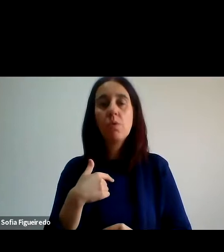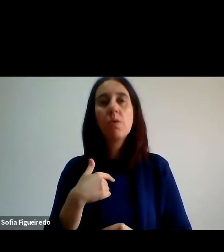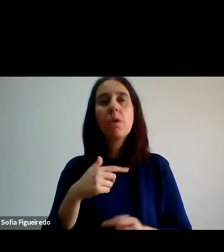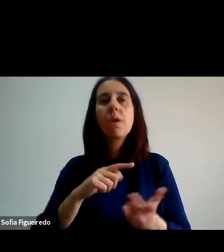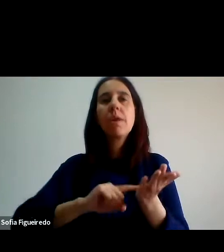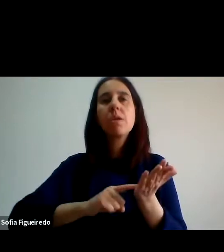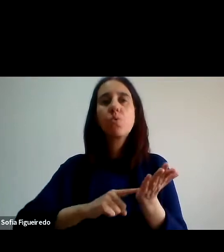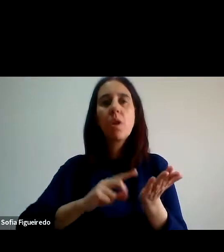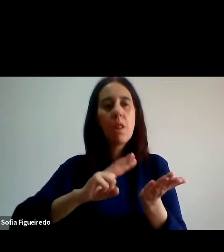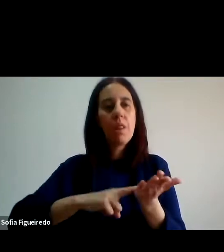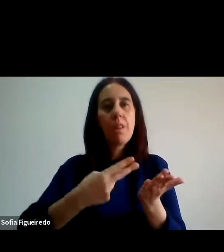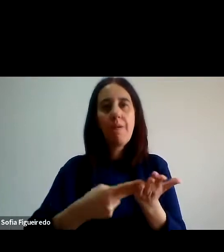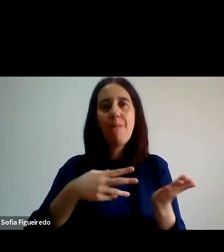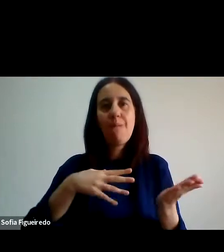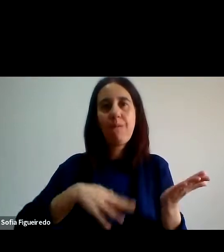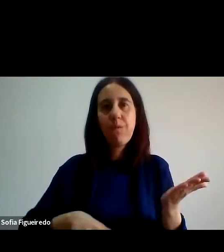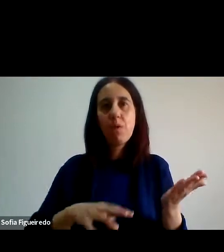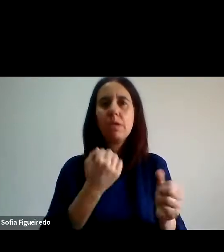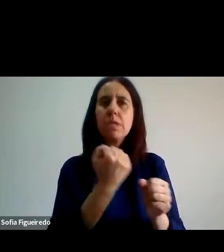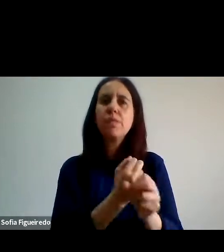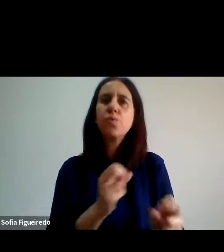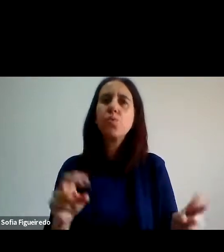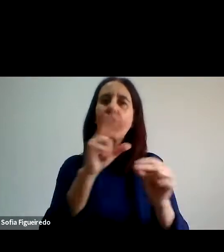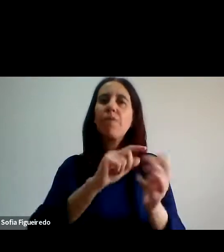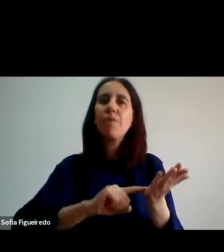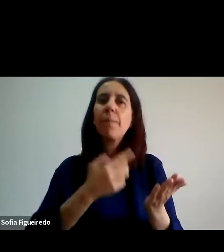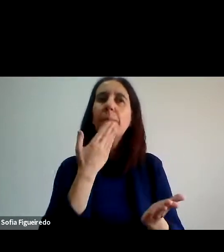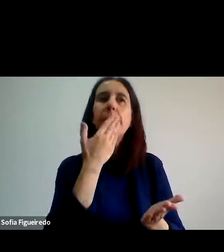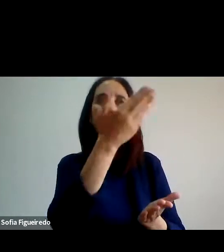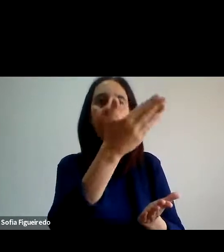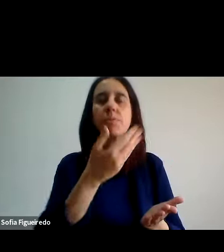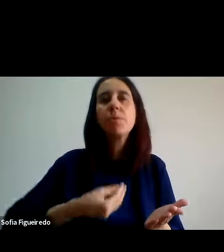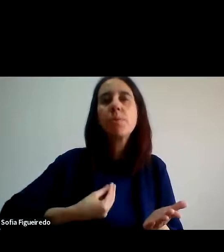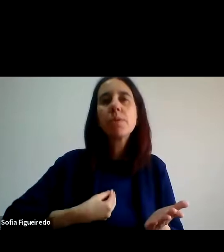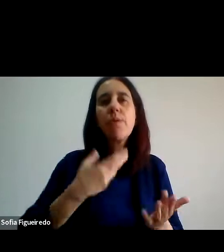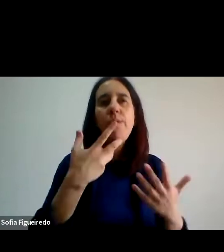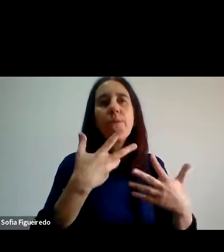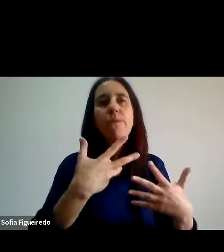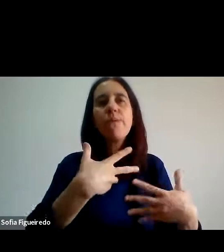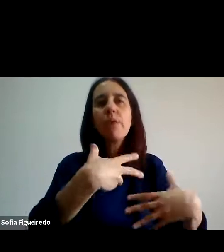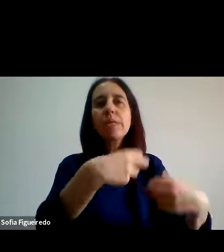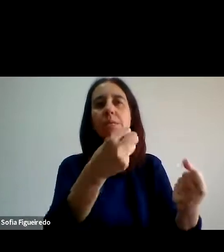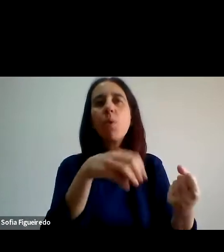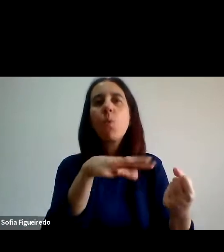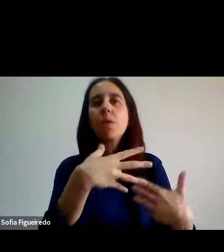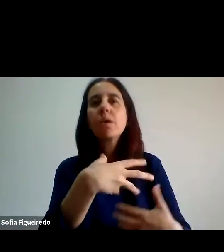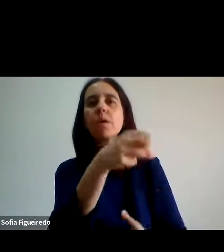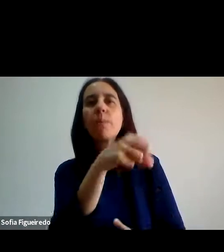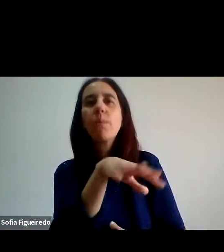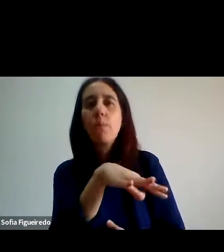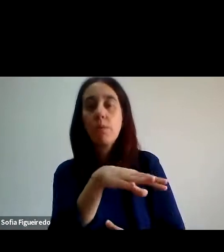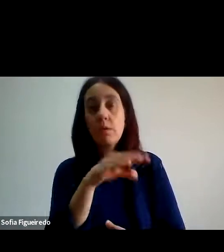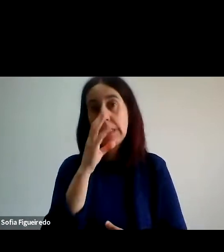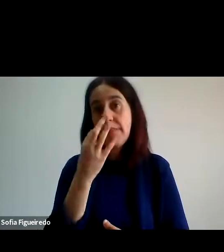nacionalidade, um serviço novo de pedido de nacionalidade, tenho que me preocupar onde é que ele vai ser recebido. E se for recebido, efetivamente,